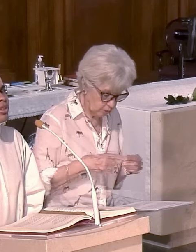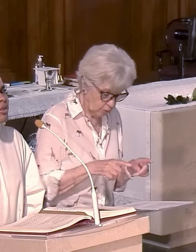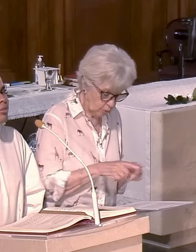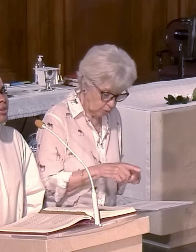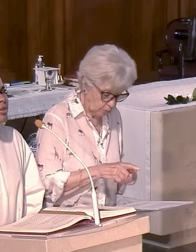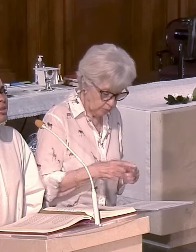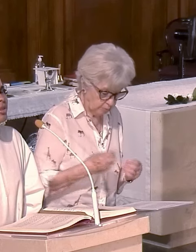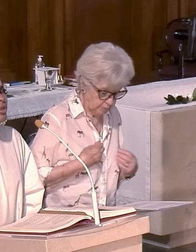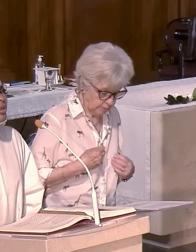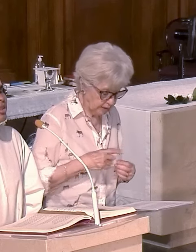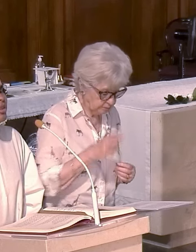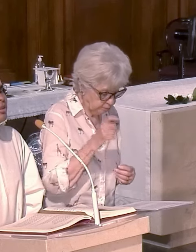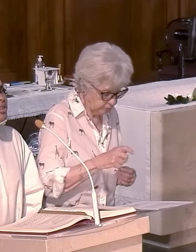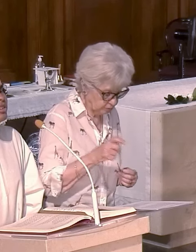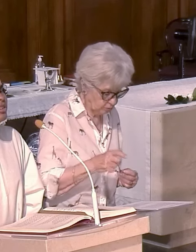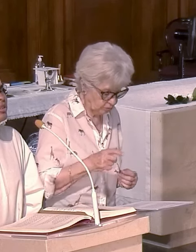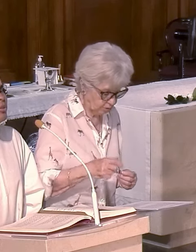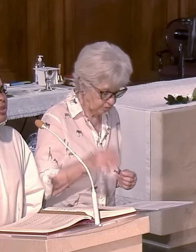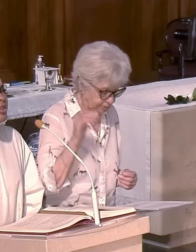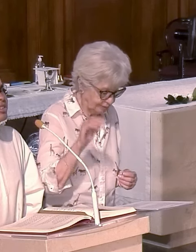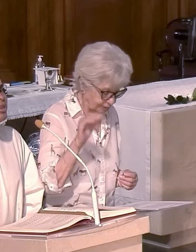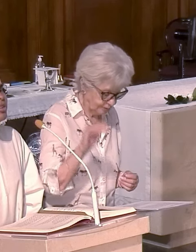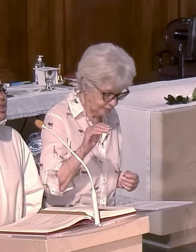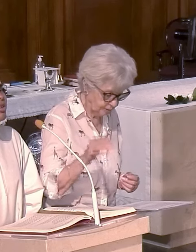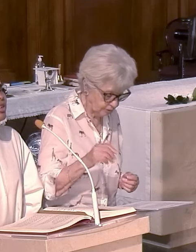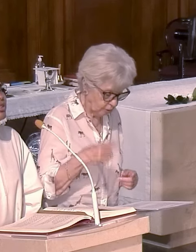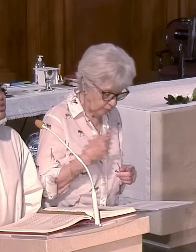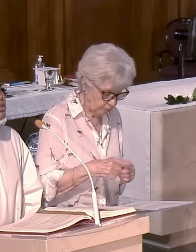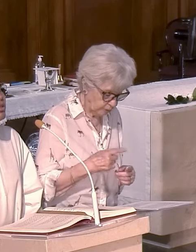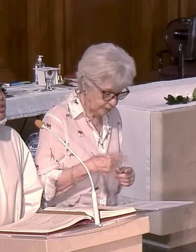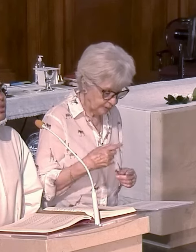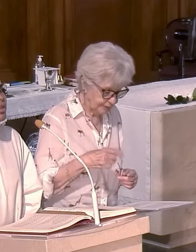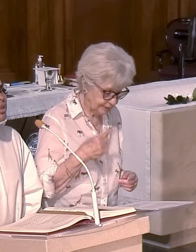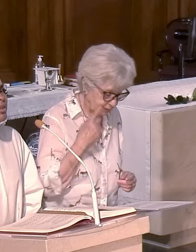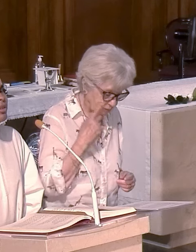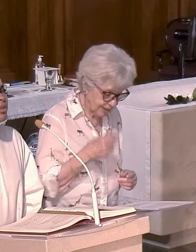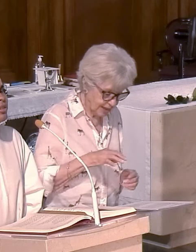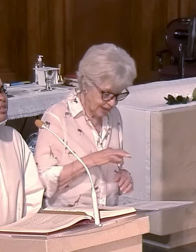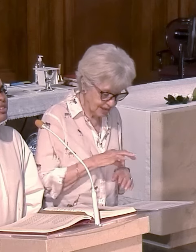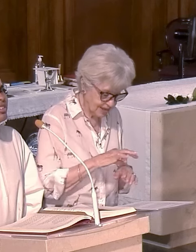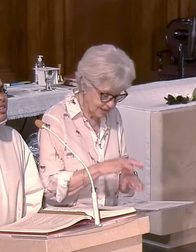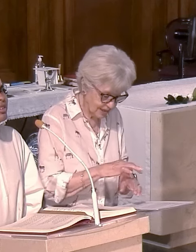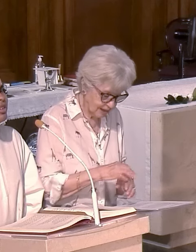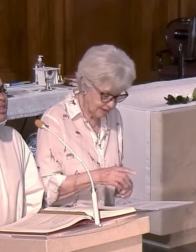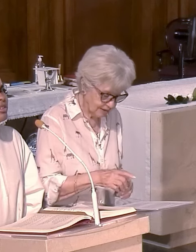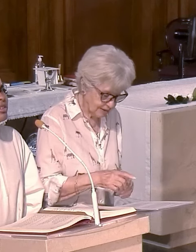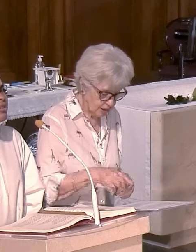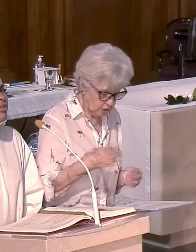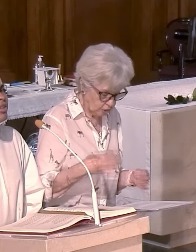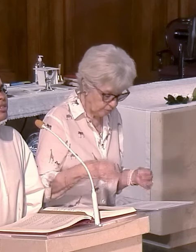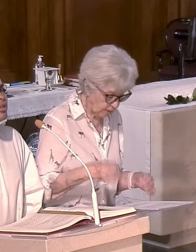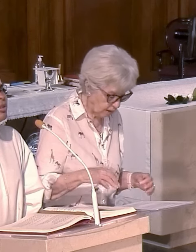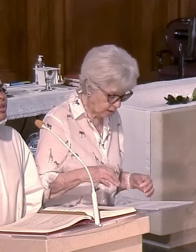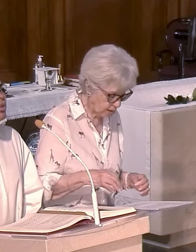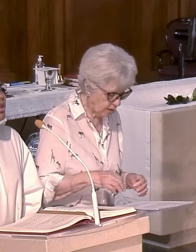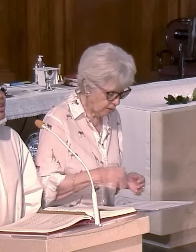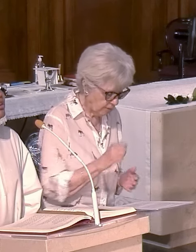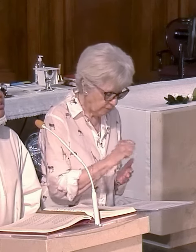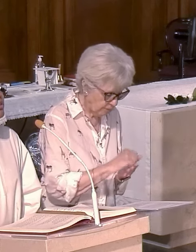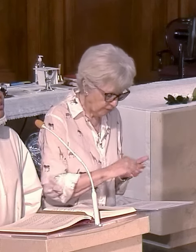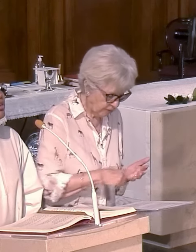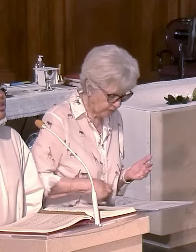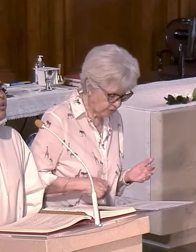Vosotros, en cambio, no es así como habéis aprendido a Cristo, si es que lo habéis oído